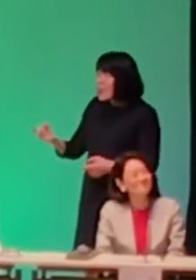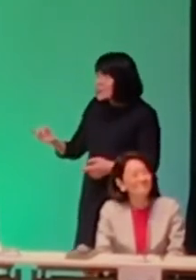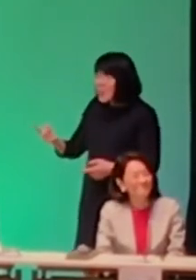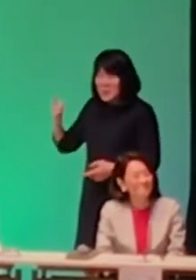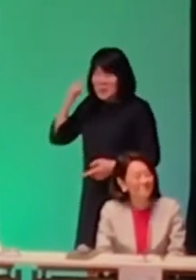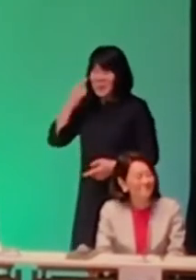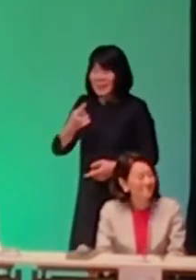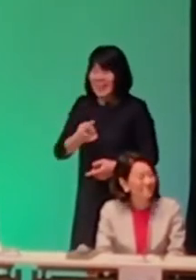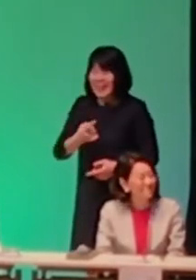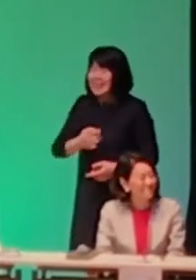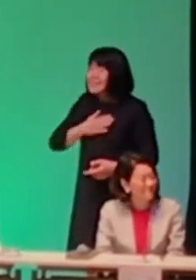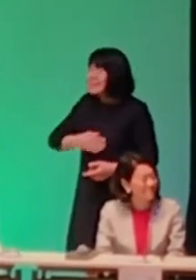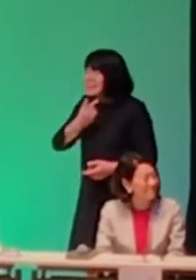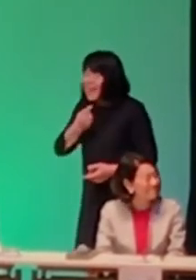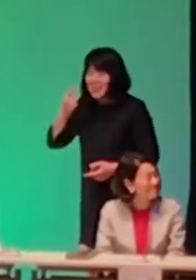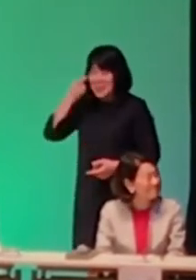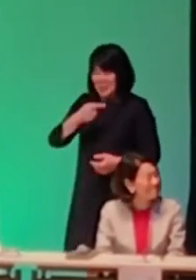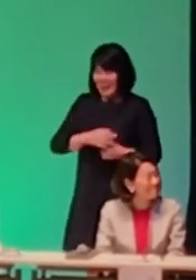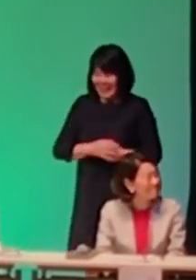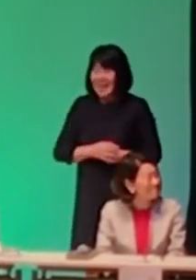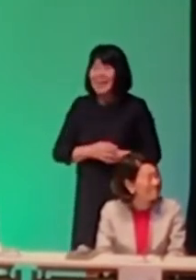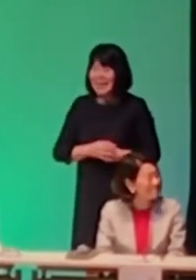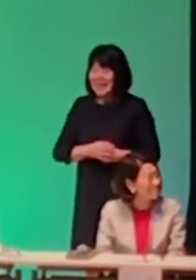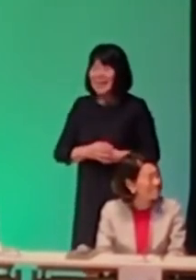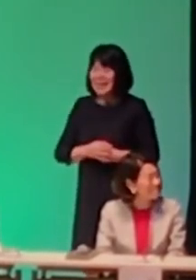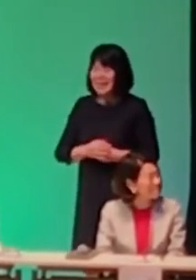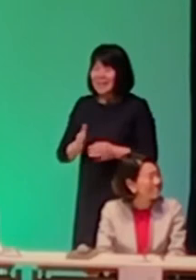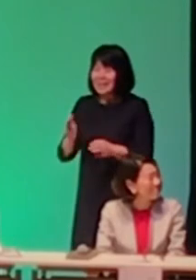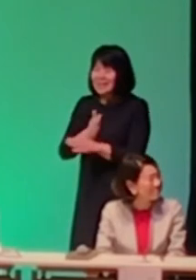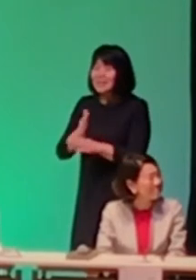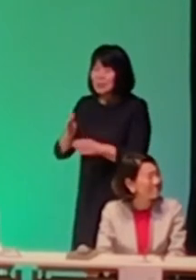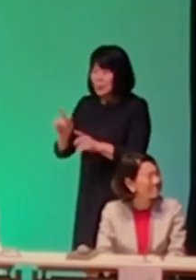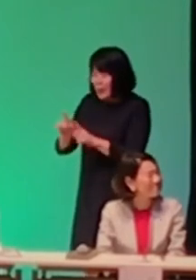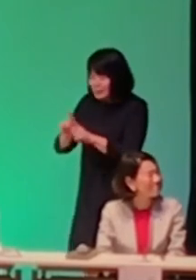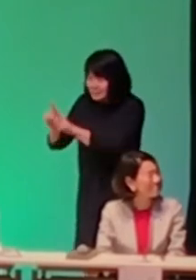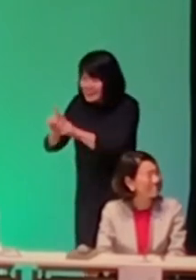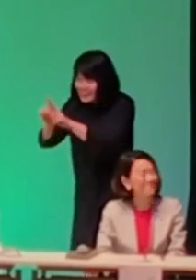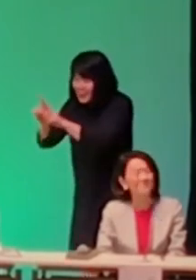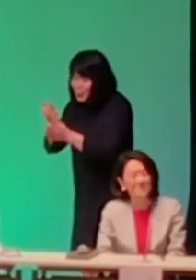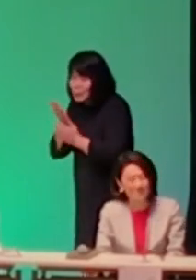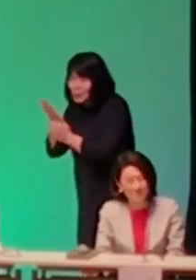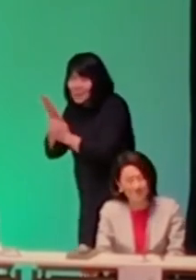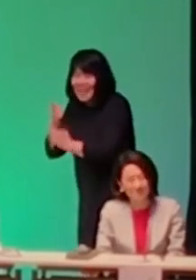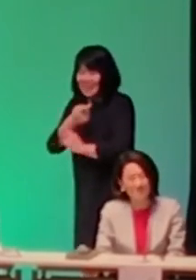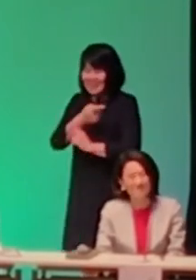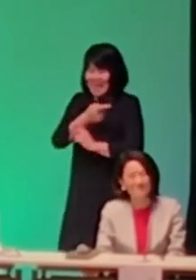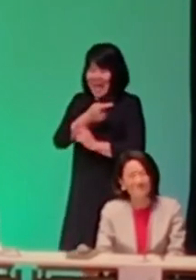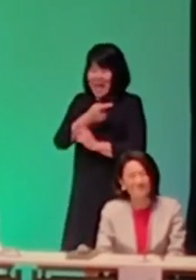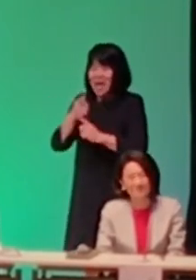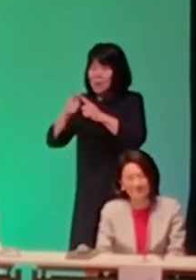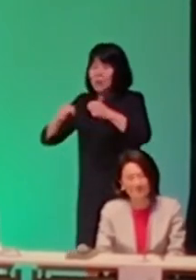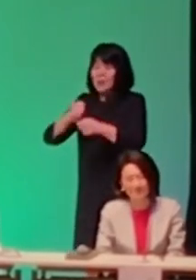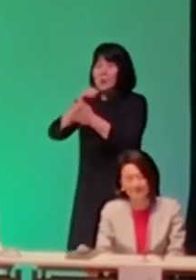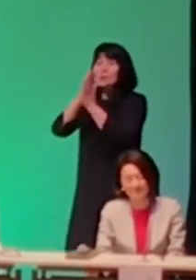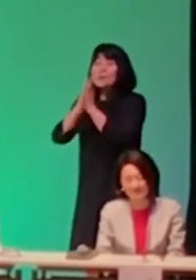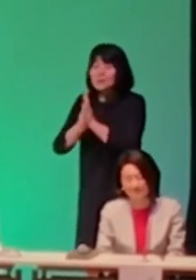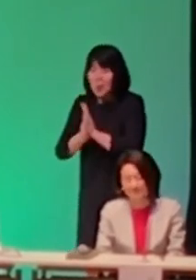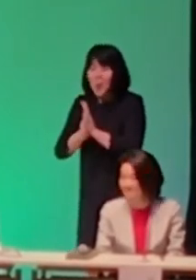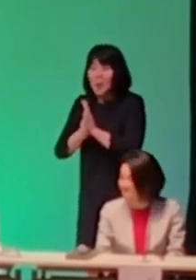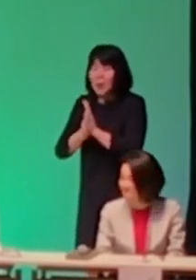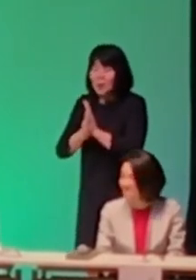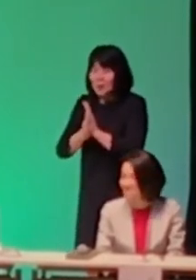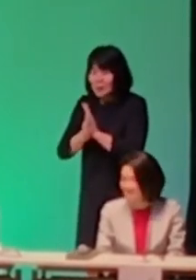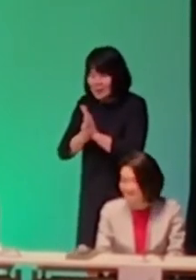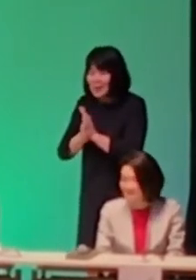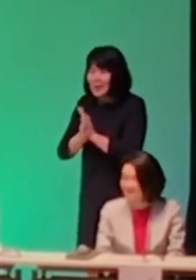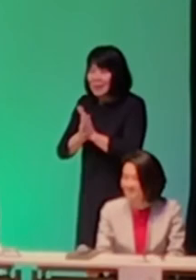んだろうということが知りたくなって、一定の期間ちょっと密着をさせていただいて、厚生労働省にコロコロっと